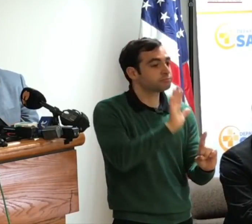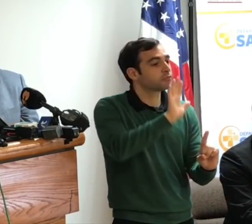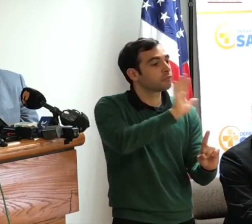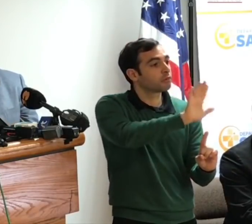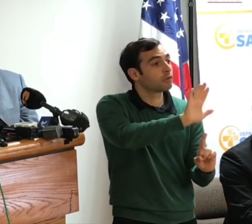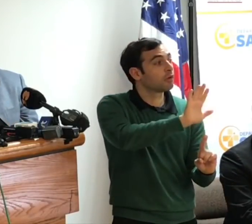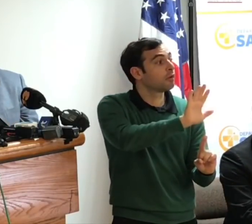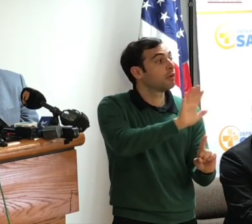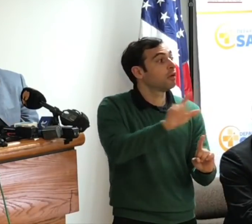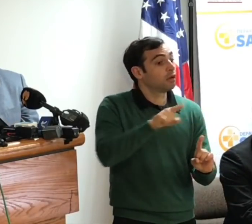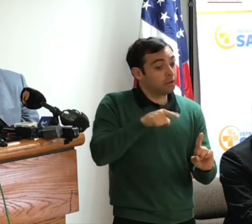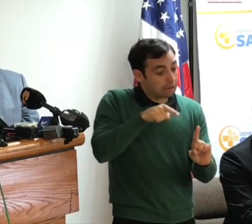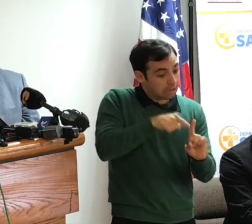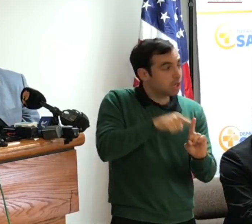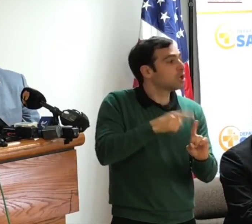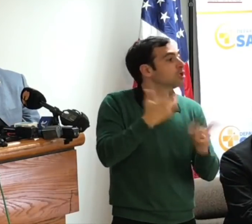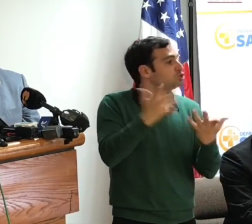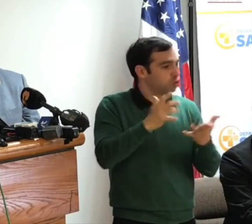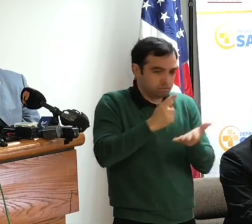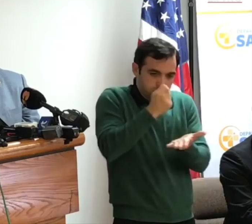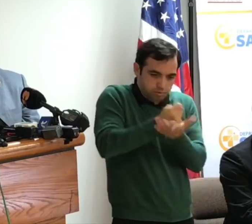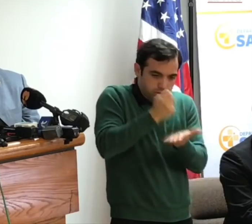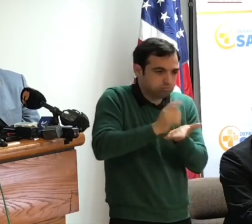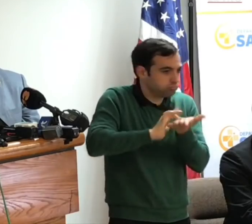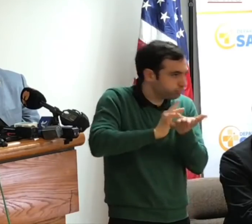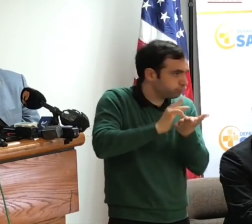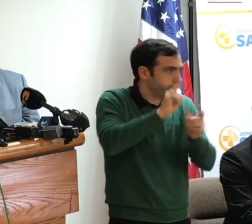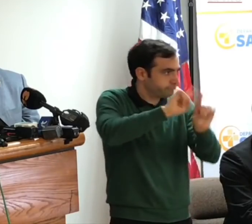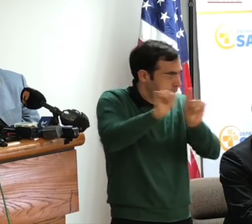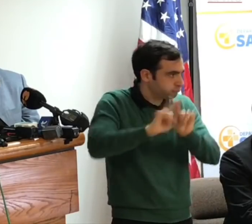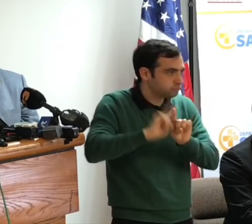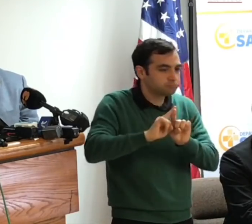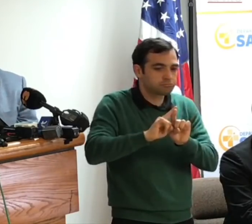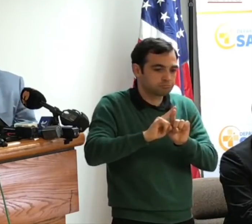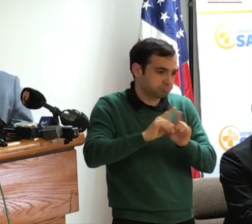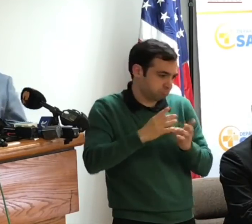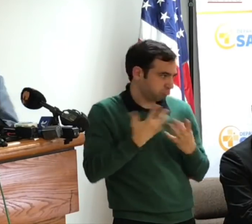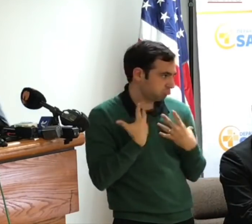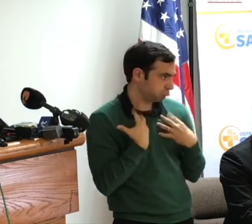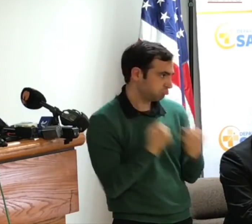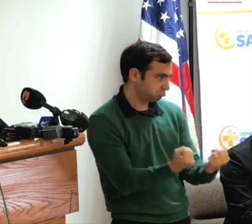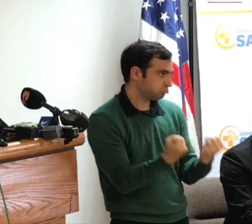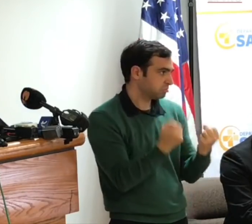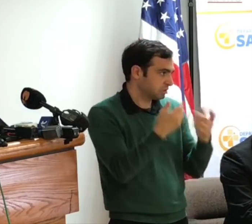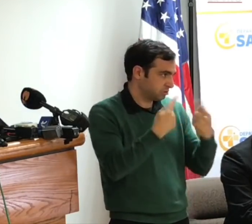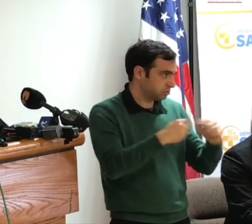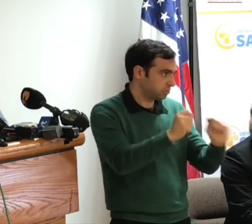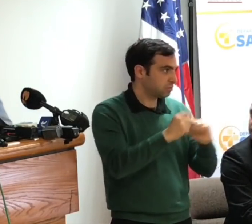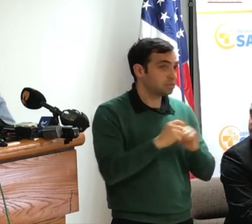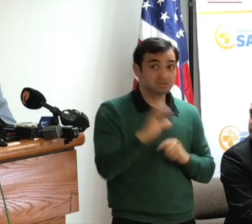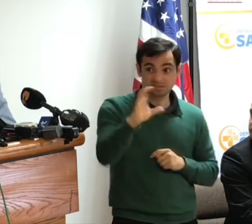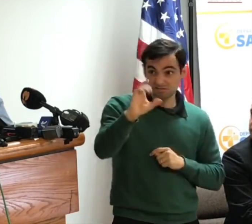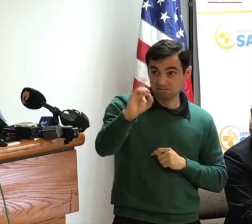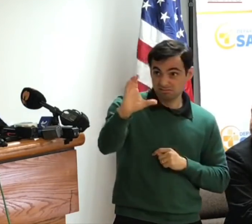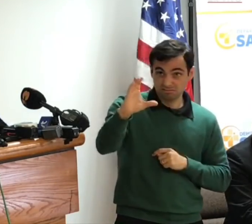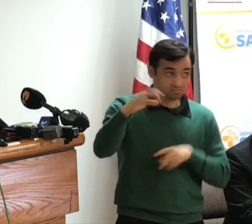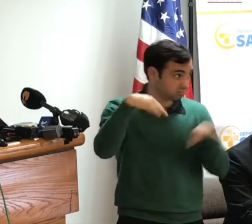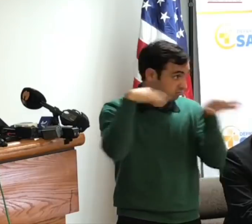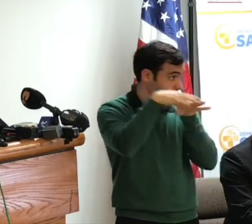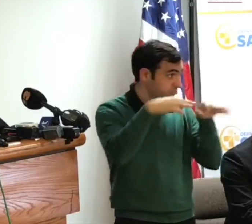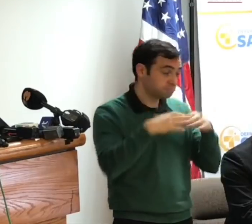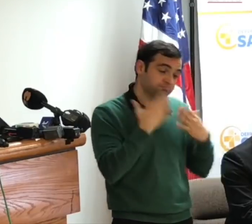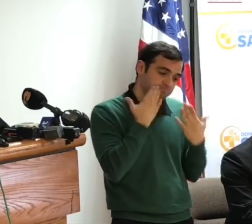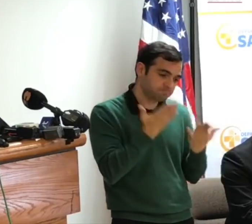menos está recibiendo el tratamiento adecuado para su condición. Con relación a si el CDC dio alguna explicación. Sí, el